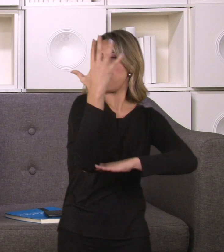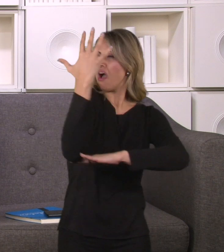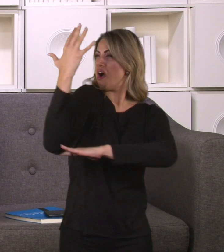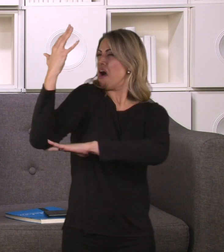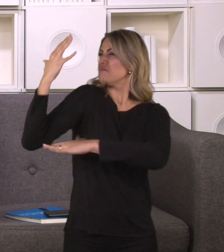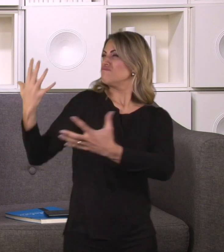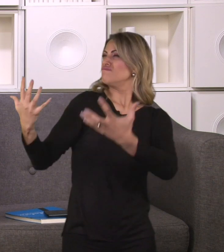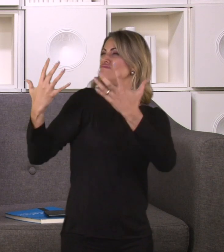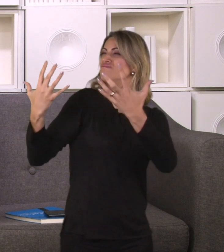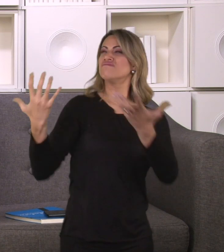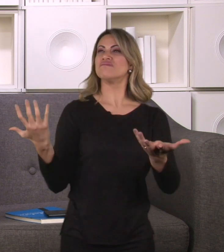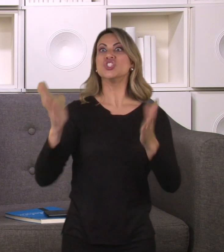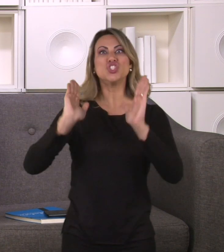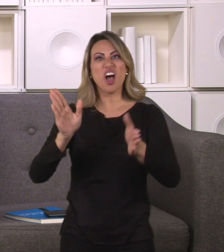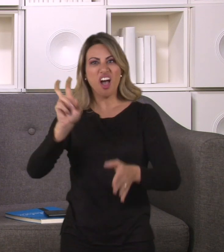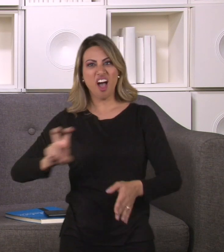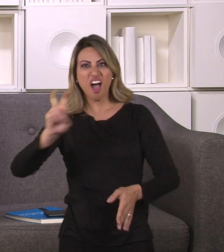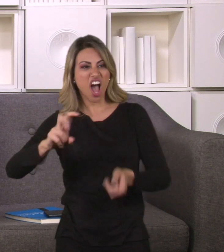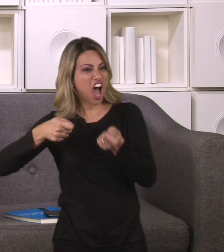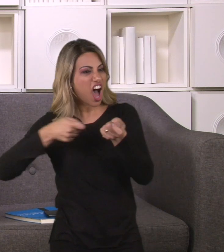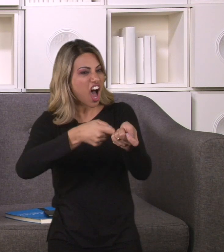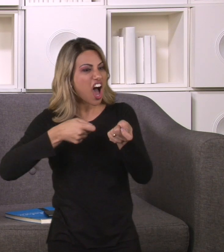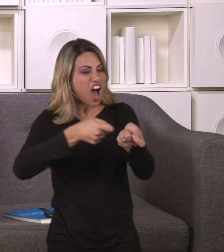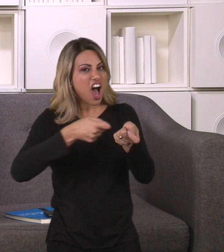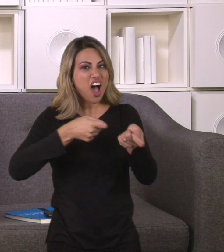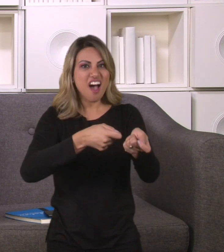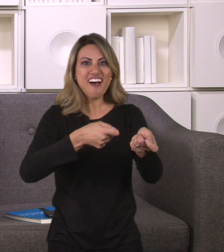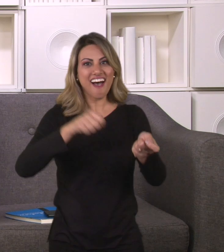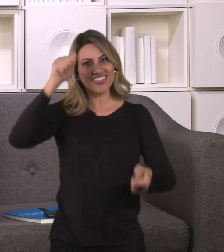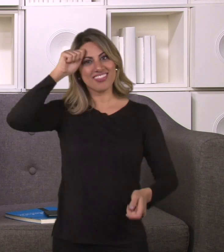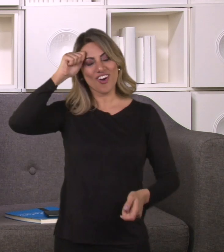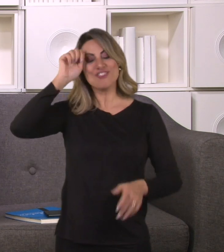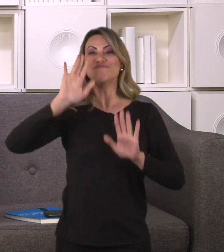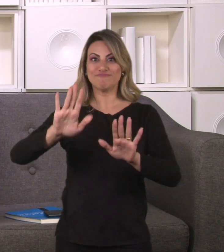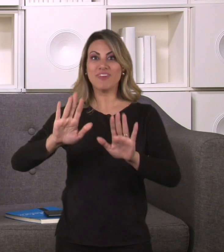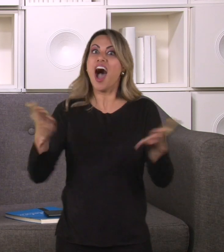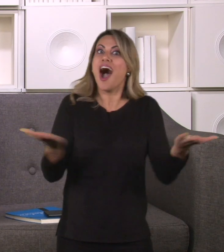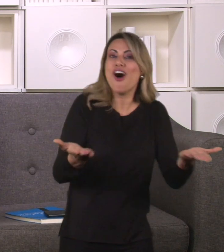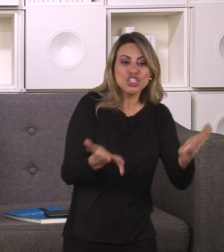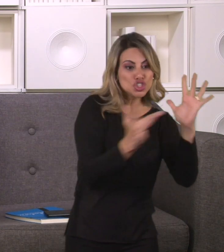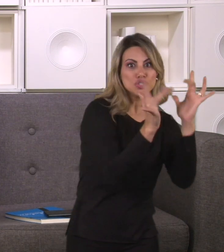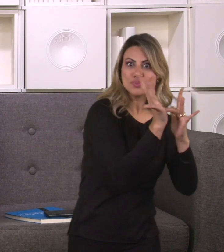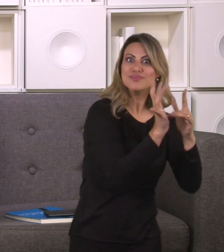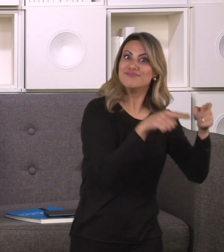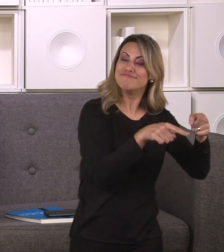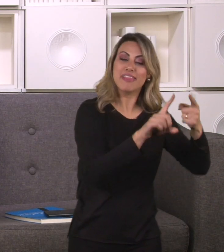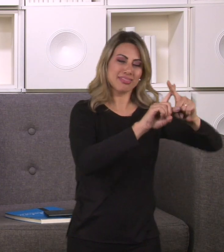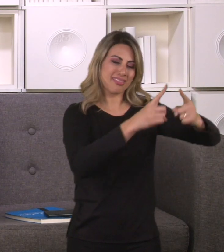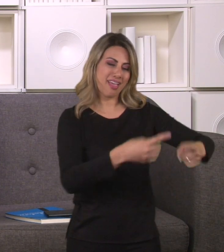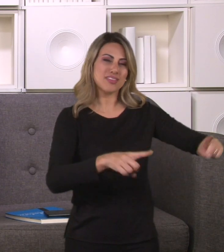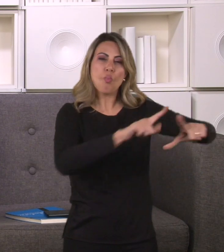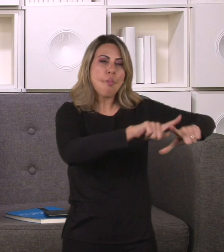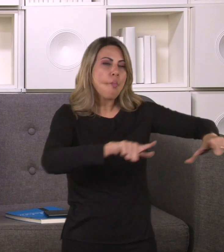do paraíso. Agora, o segundo homem, ele não está no paraíso, ele está no deserto. Ele está na terra